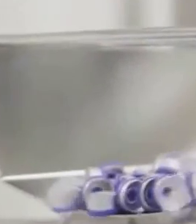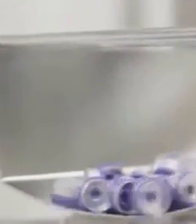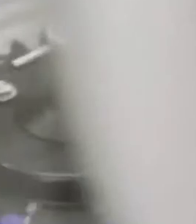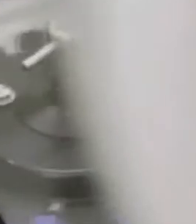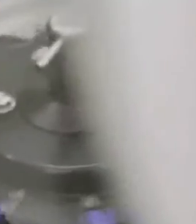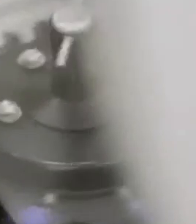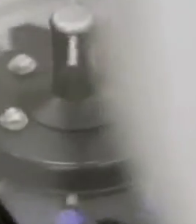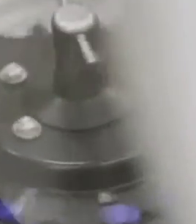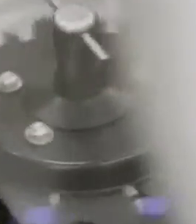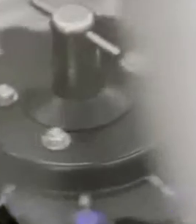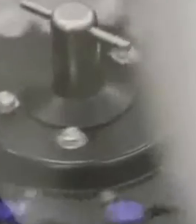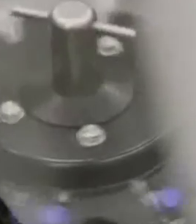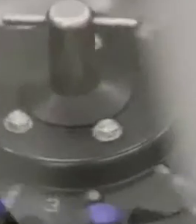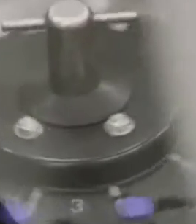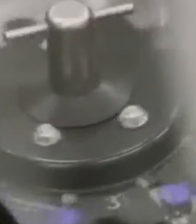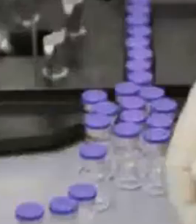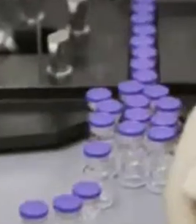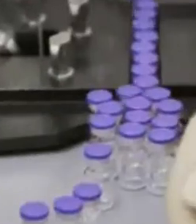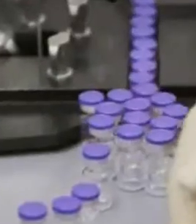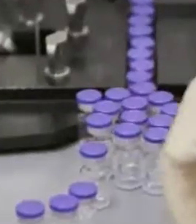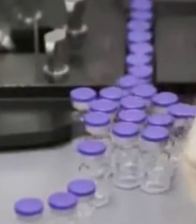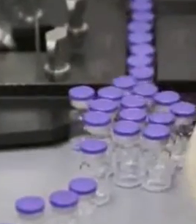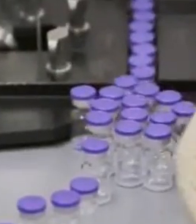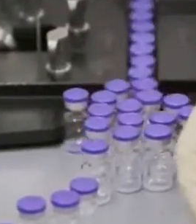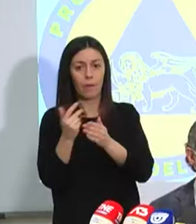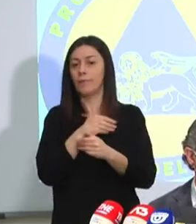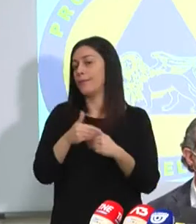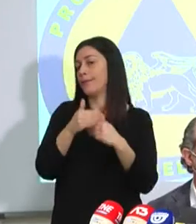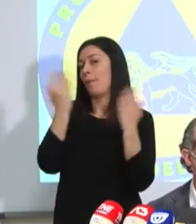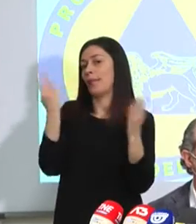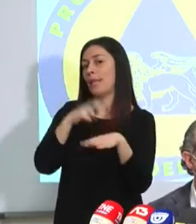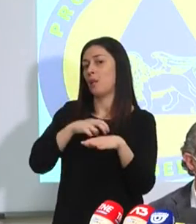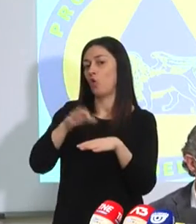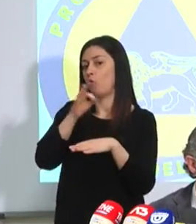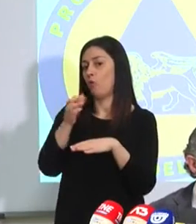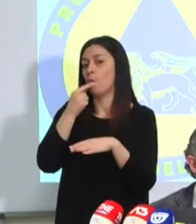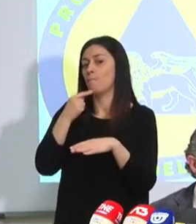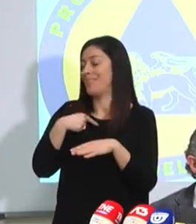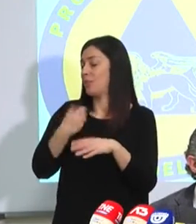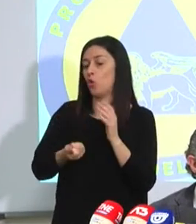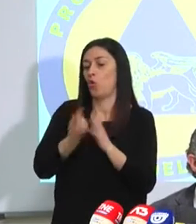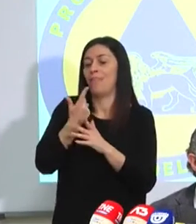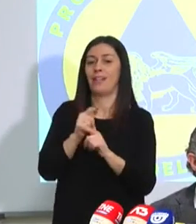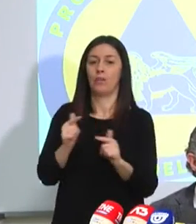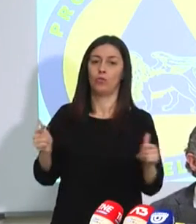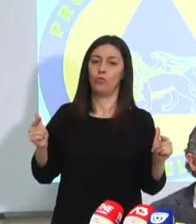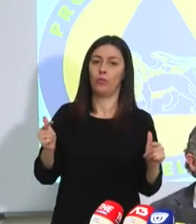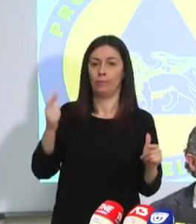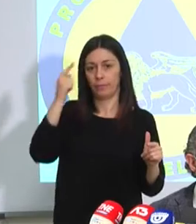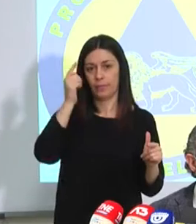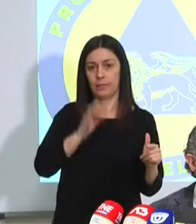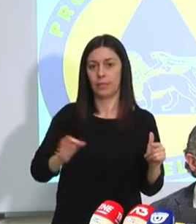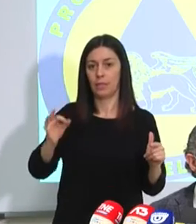intermediari, questa volta si rivolge direttamente alle case farmaceutiche. Noi abbiamo un obbligo etico e morale di